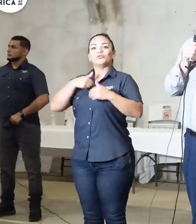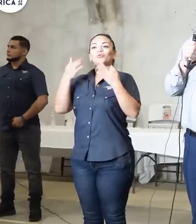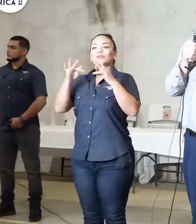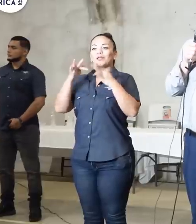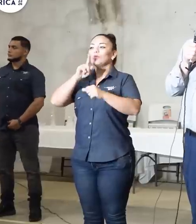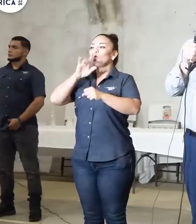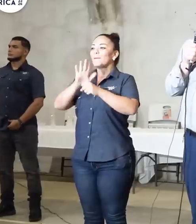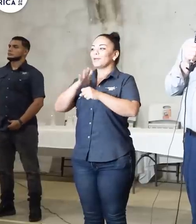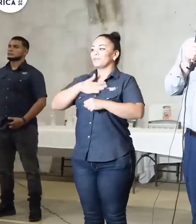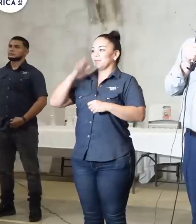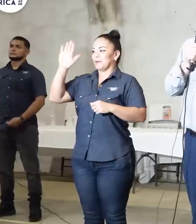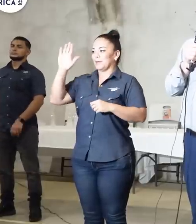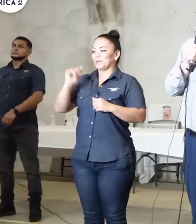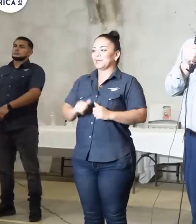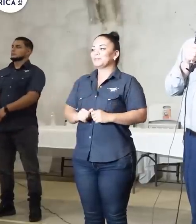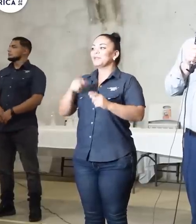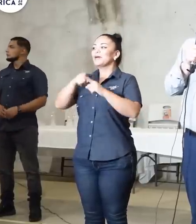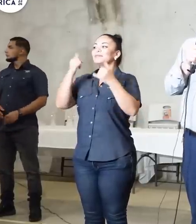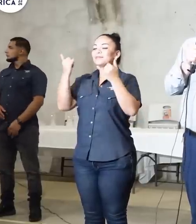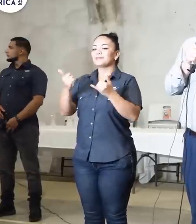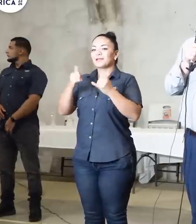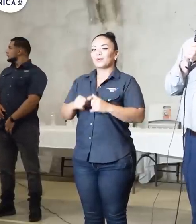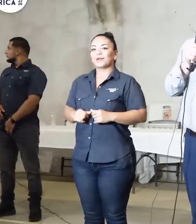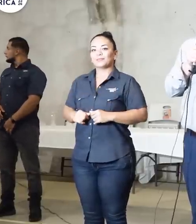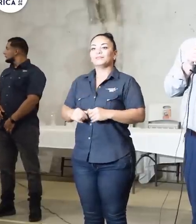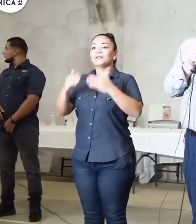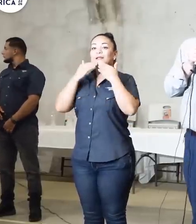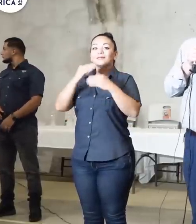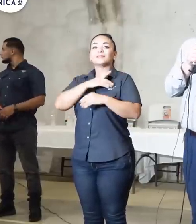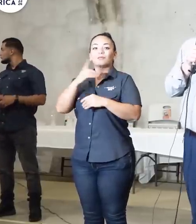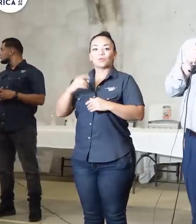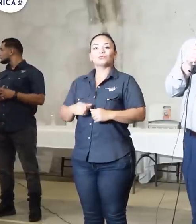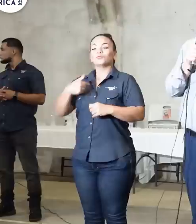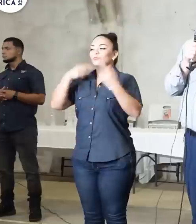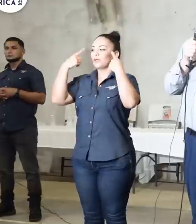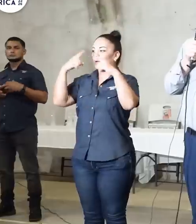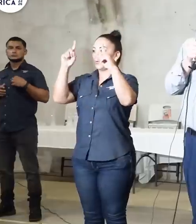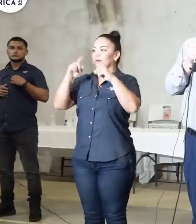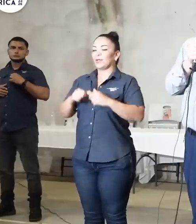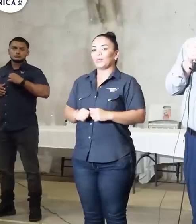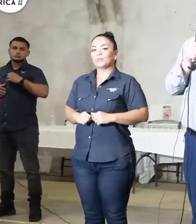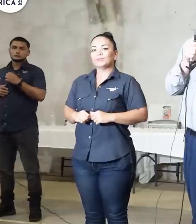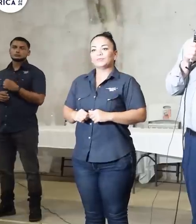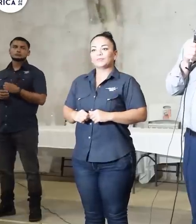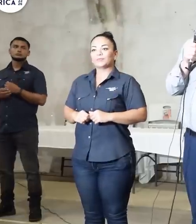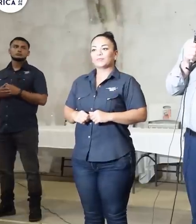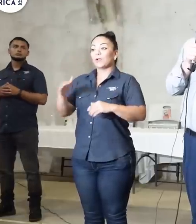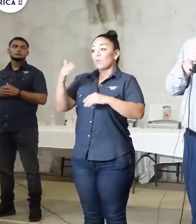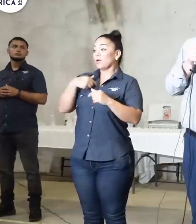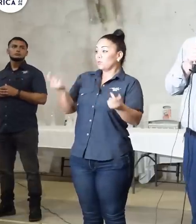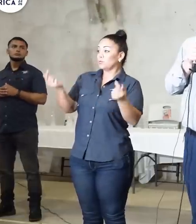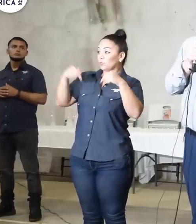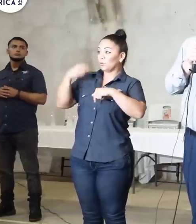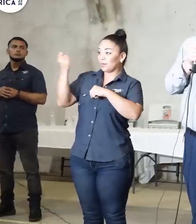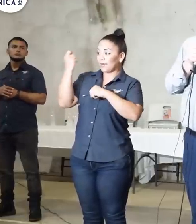de cumplir mi palabra y hasta ahora, gracias a Dios, lo he logrado. ¿Cuándo vuelvo a